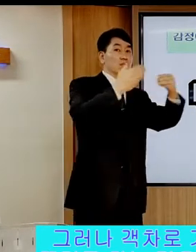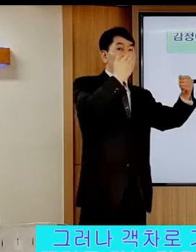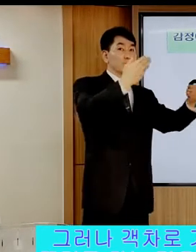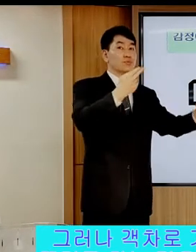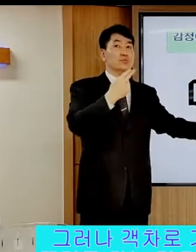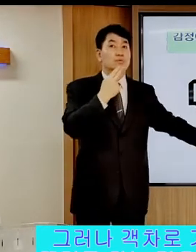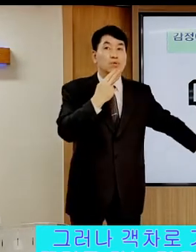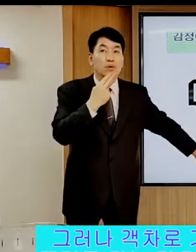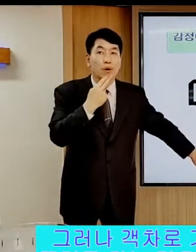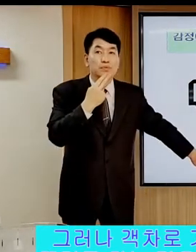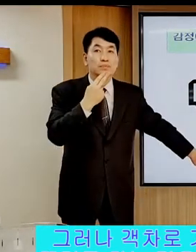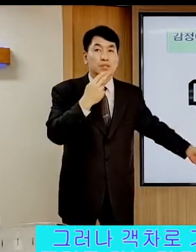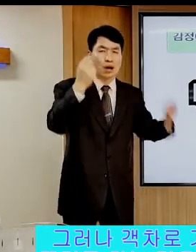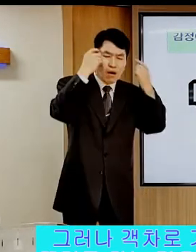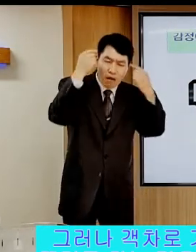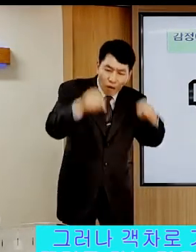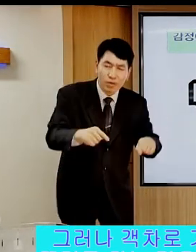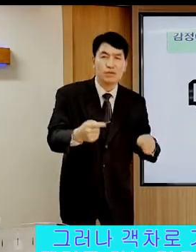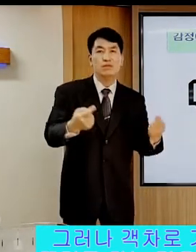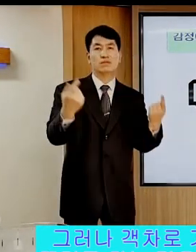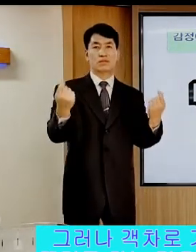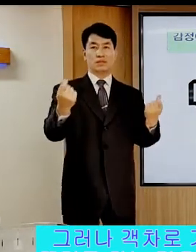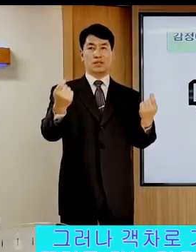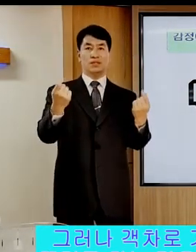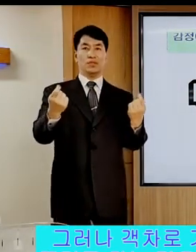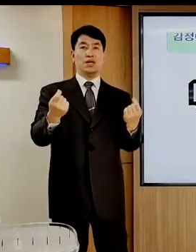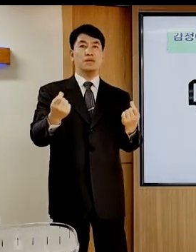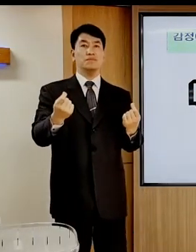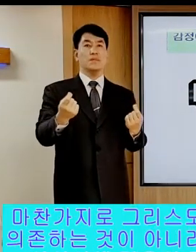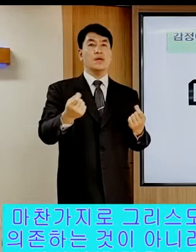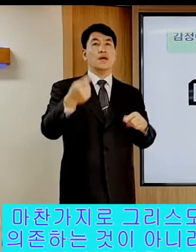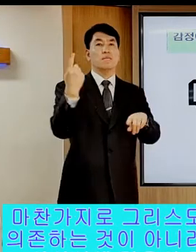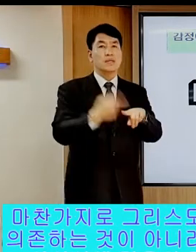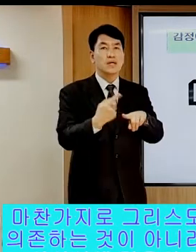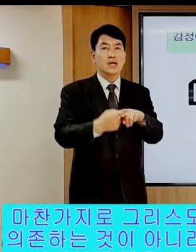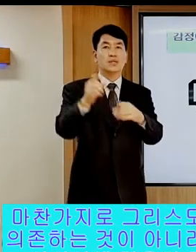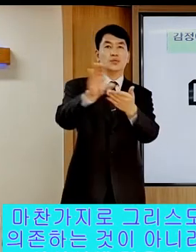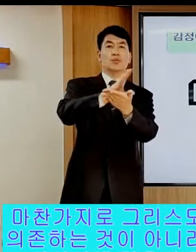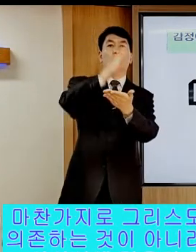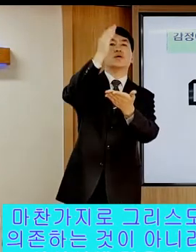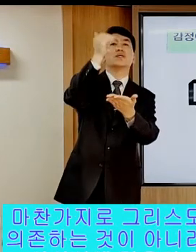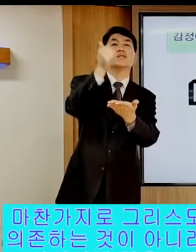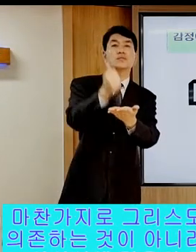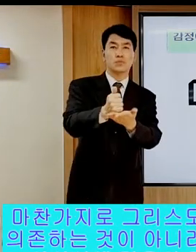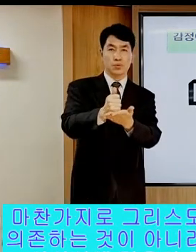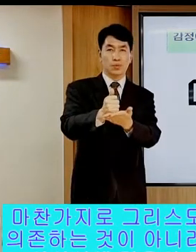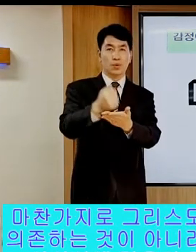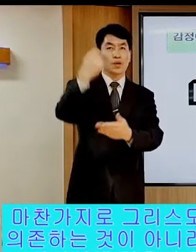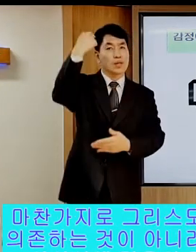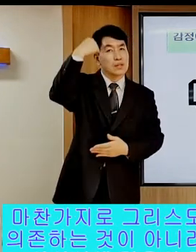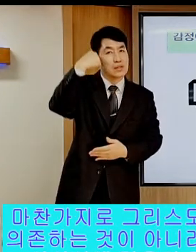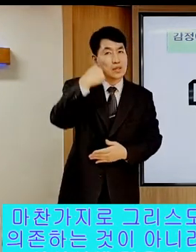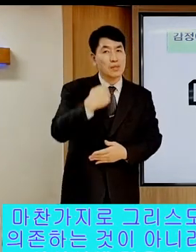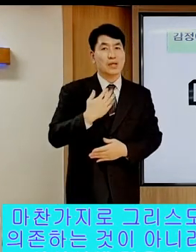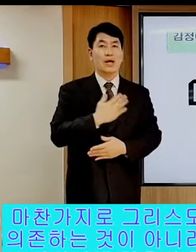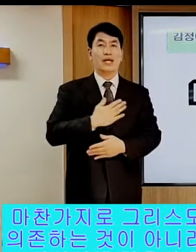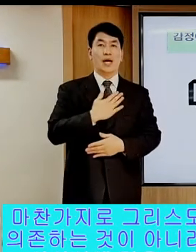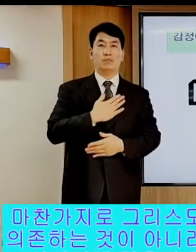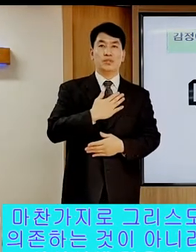수는 없습니다. 어리석은 일입니다. 마찬가지로 그리스도인도 느낌이나